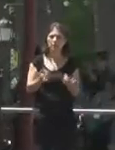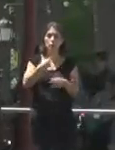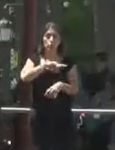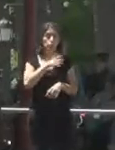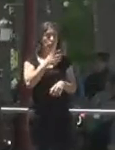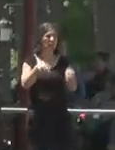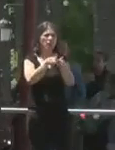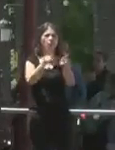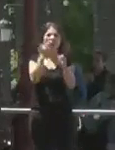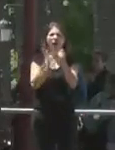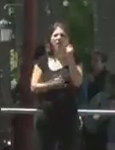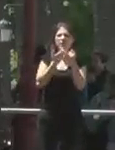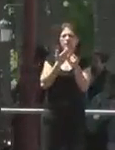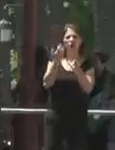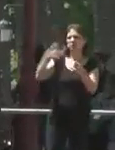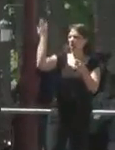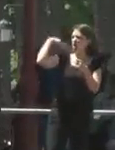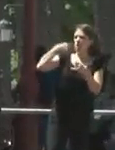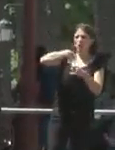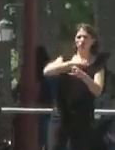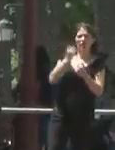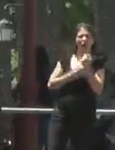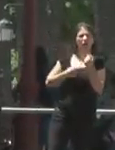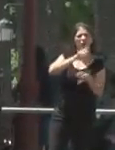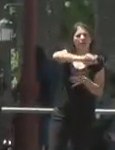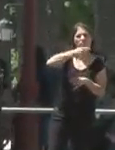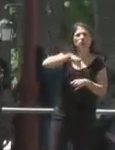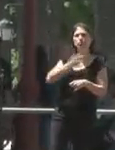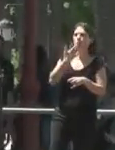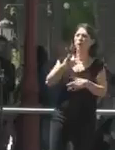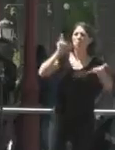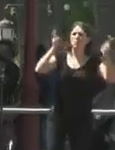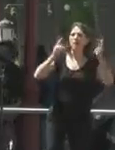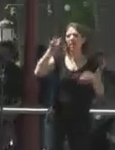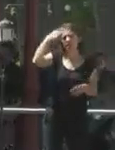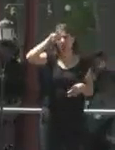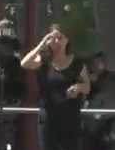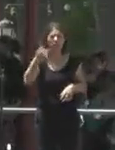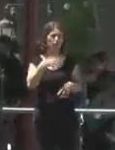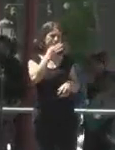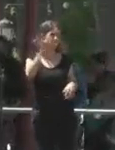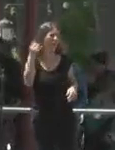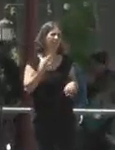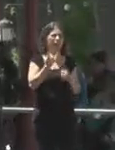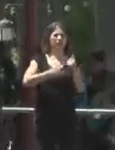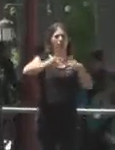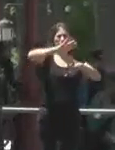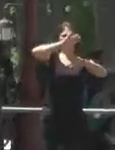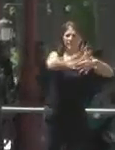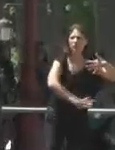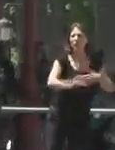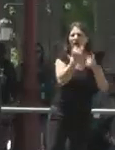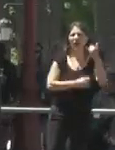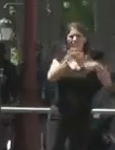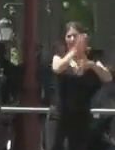nosos compatriotas tiveron esa posibilidade en México, en Francia e en toda Latinoamérica, cando tiveron que escapar